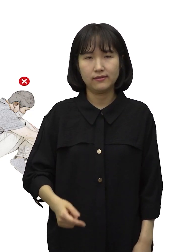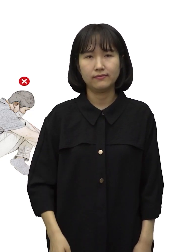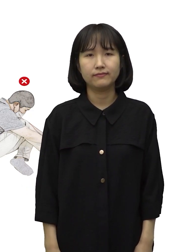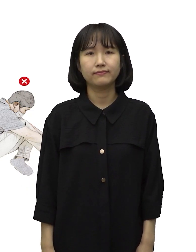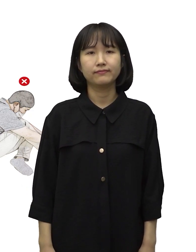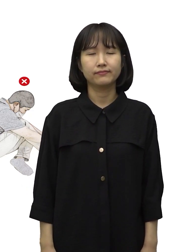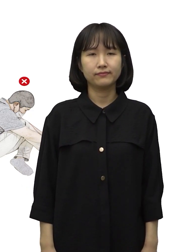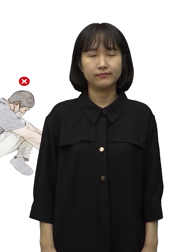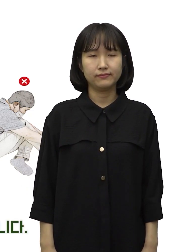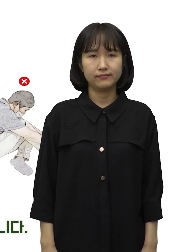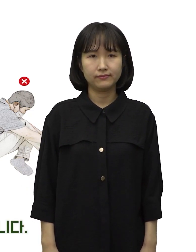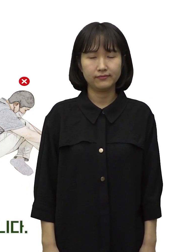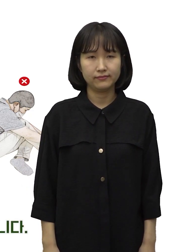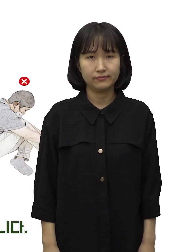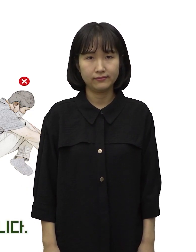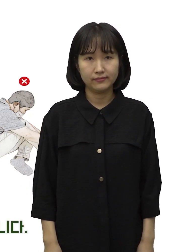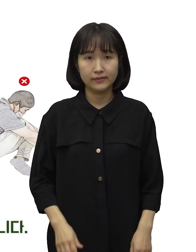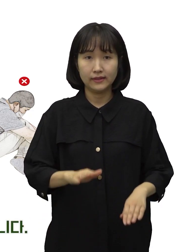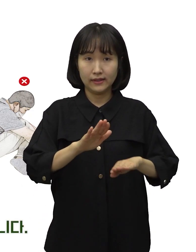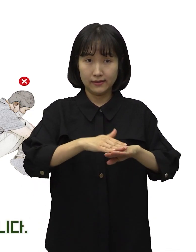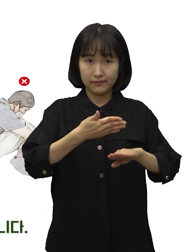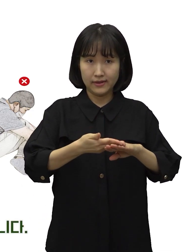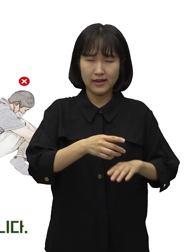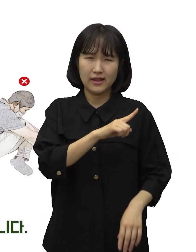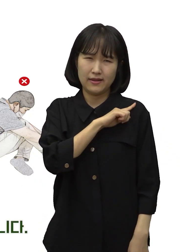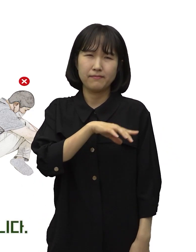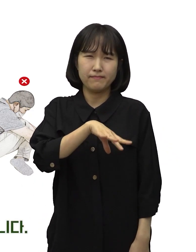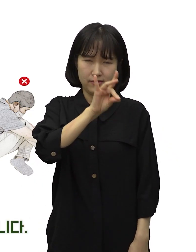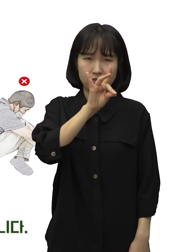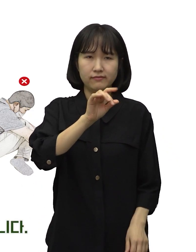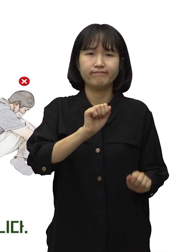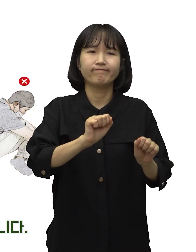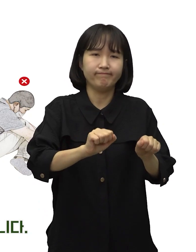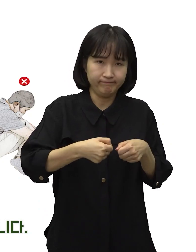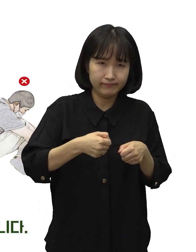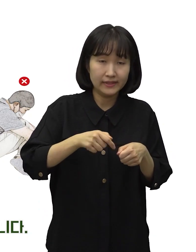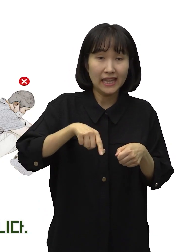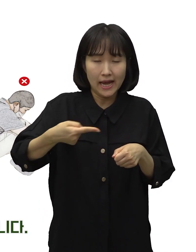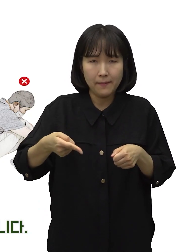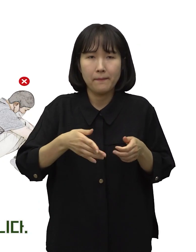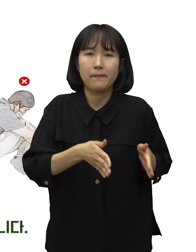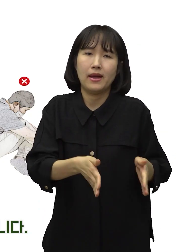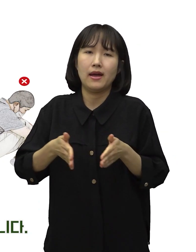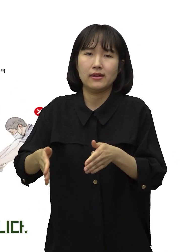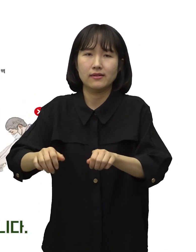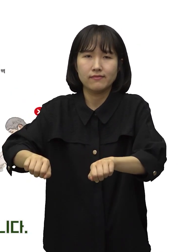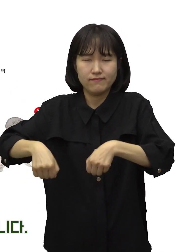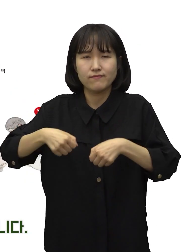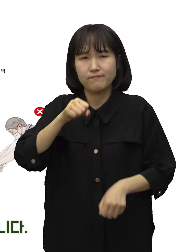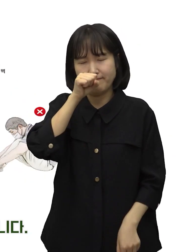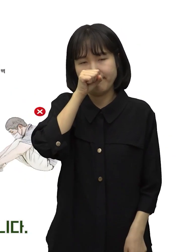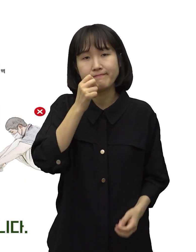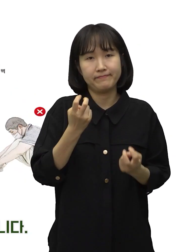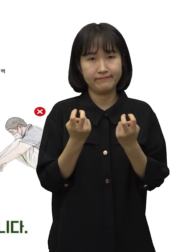구부려야 하기 때문에 양말을 신고 바지를 입도록 하는 것이 좋습니다.